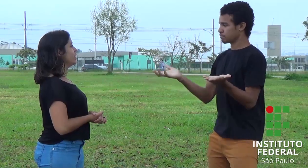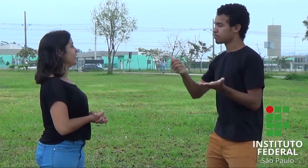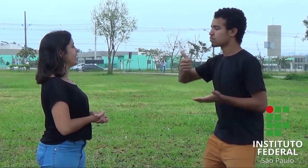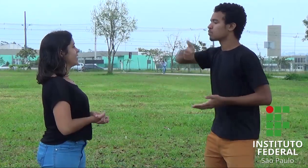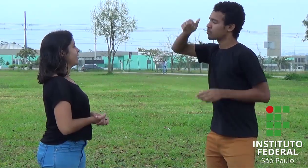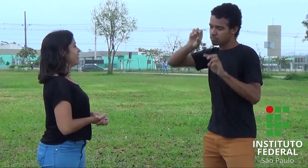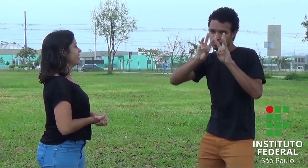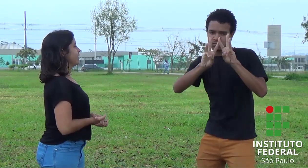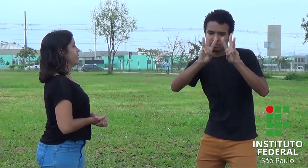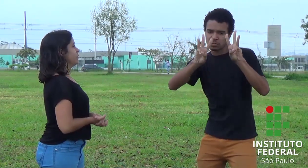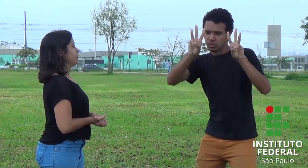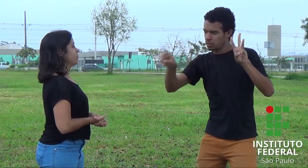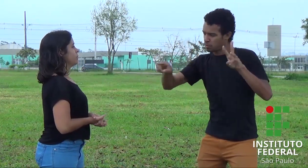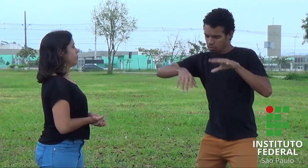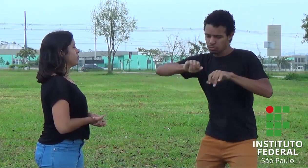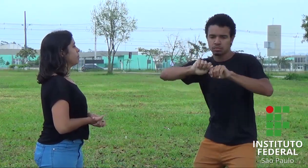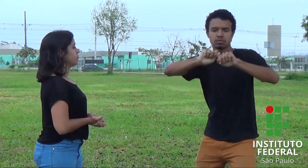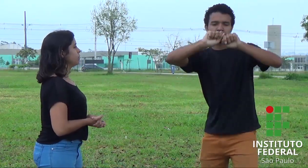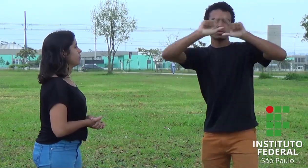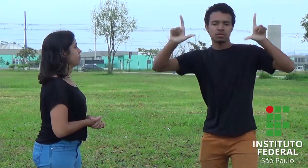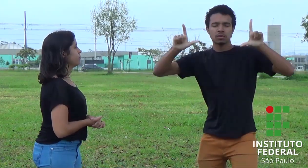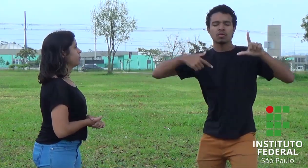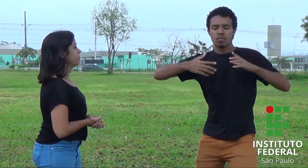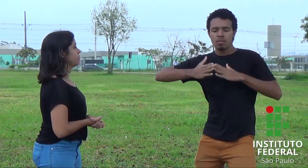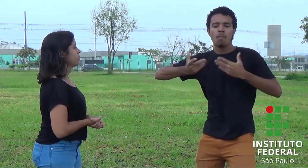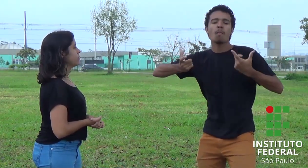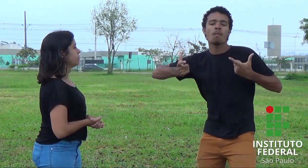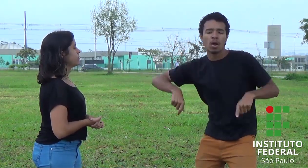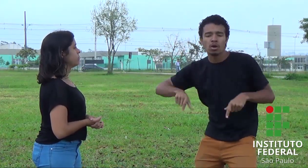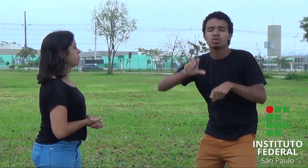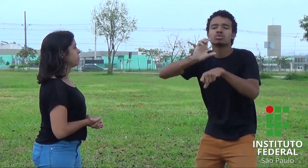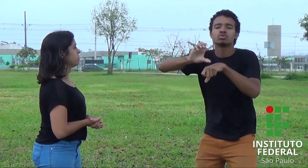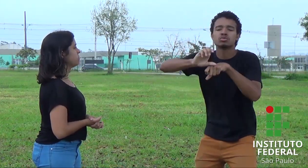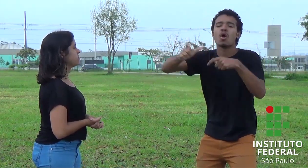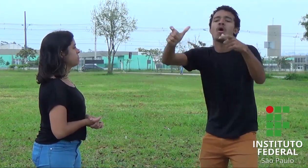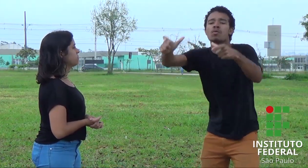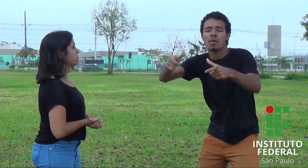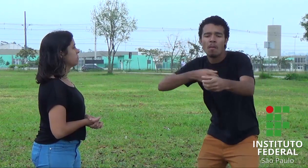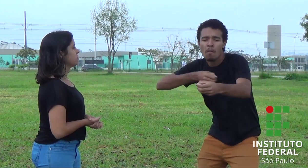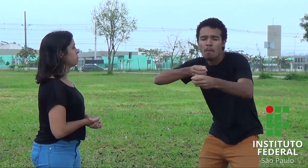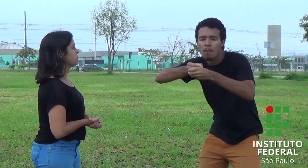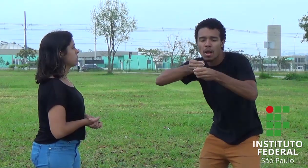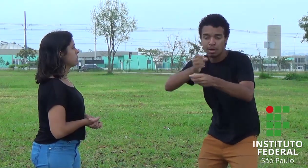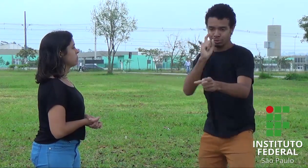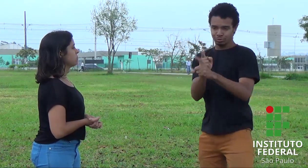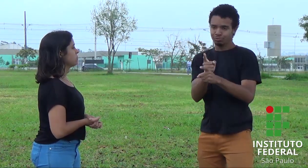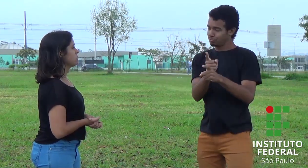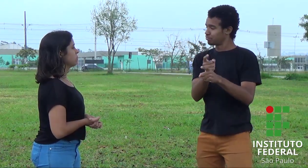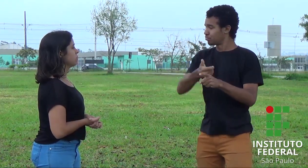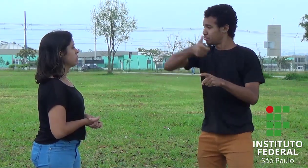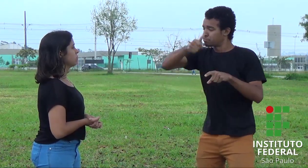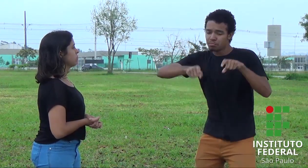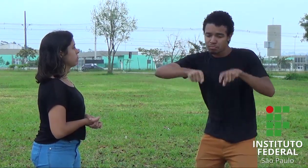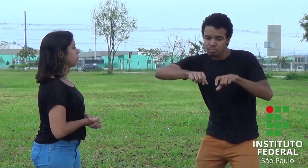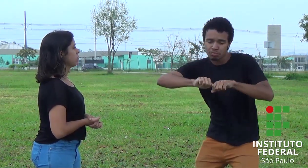no mesmo site, você pode procurar qual curso disponível na unidade mais próxima de você e daí realizar a